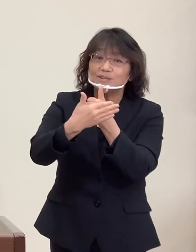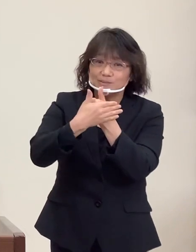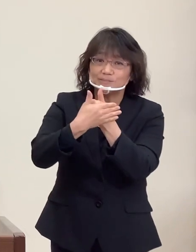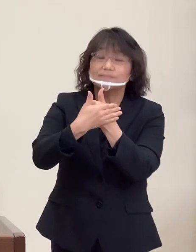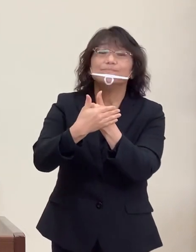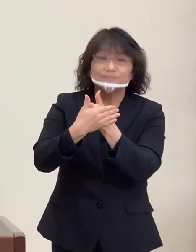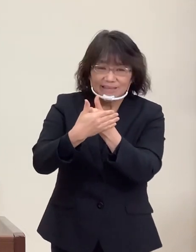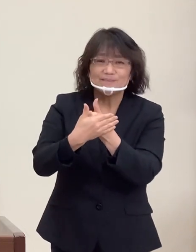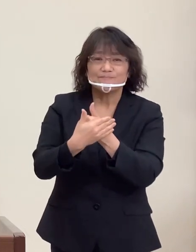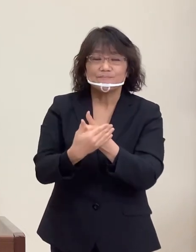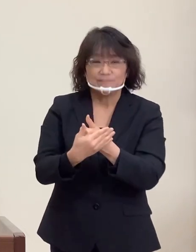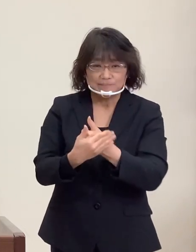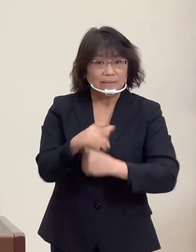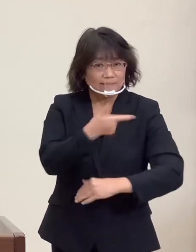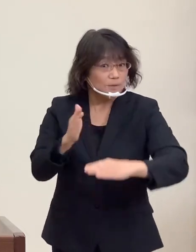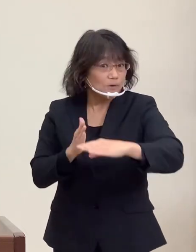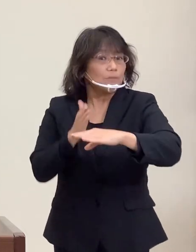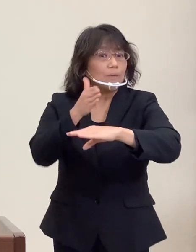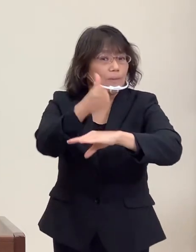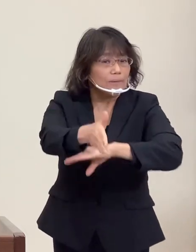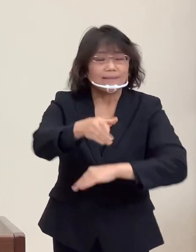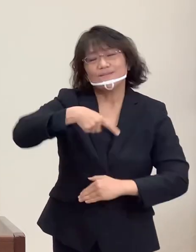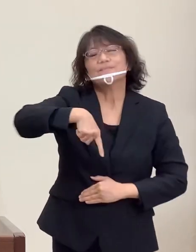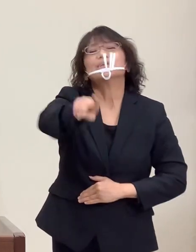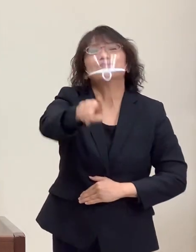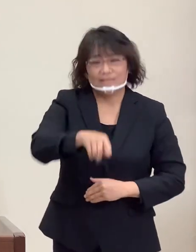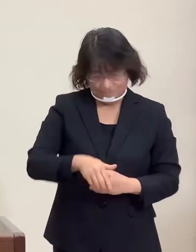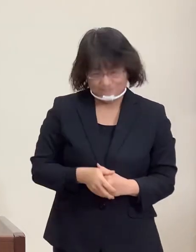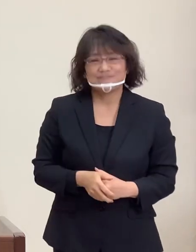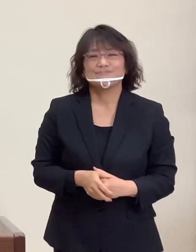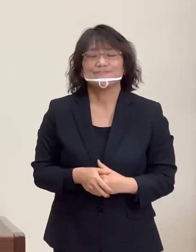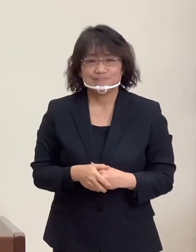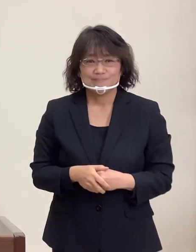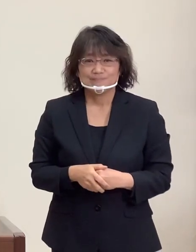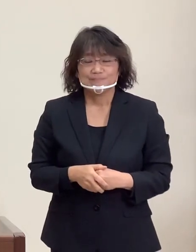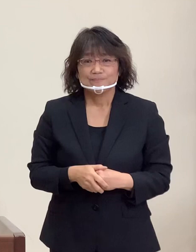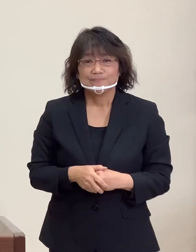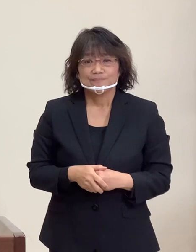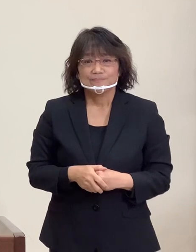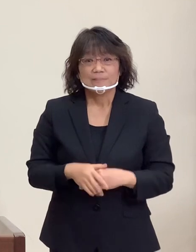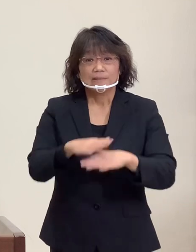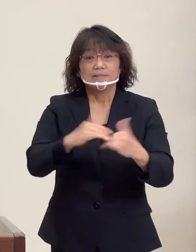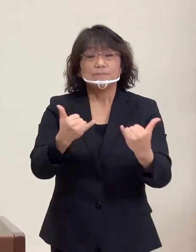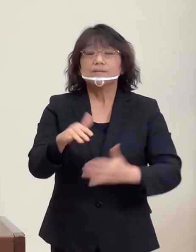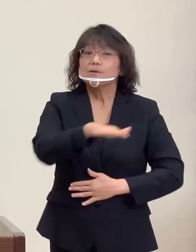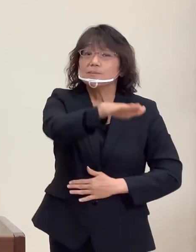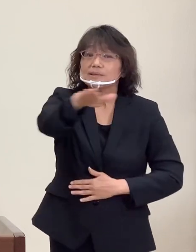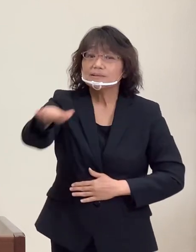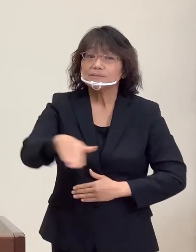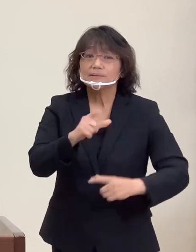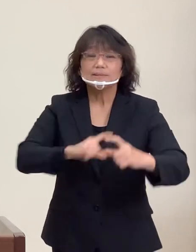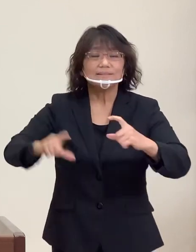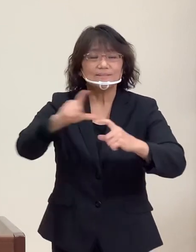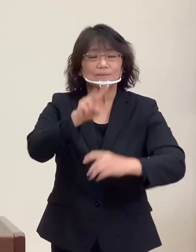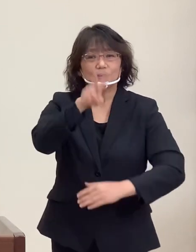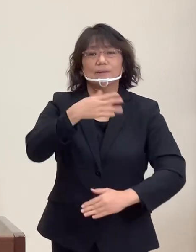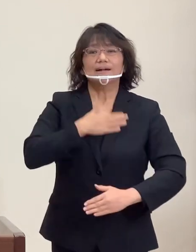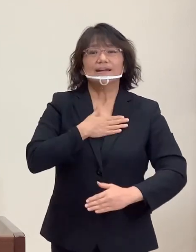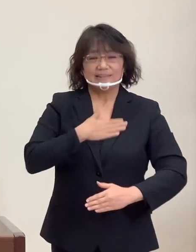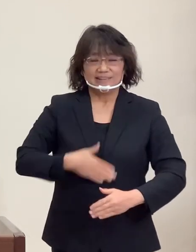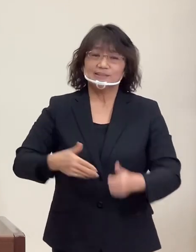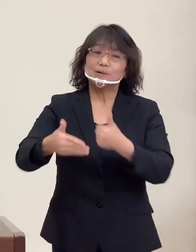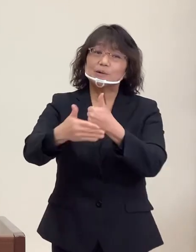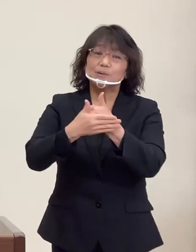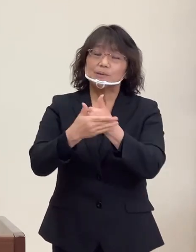共助互助で取り回乗り換えて乗り越えていくことが反対でございます市民の皆様の一層のご理解ご